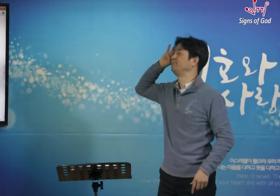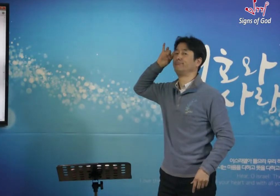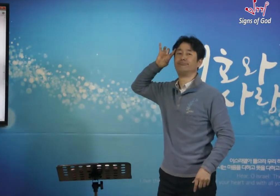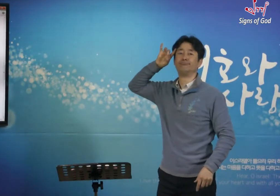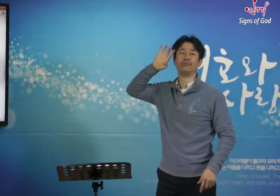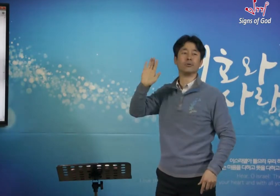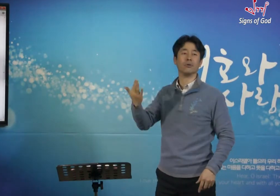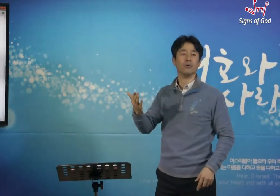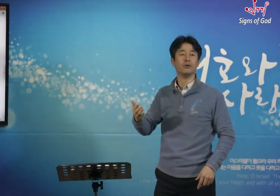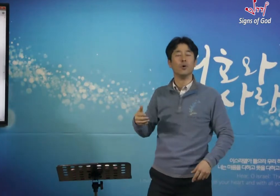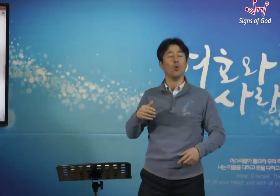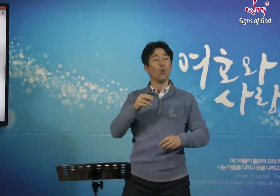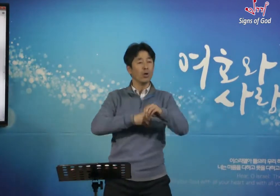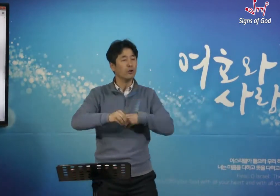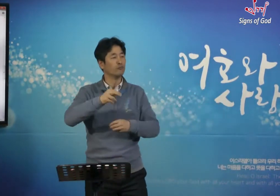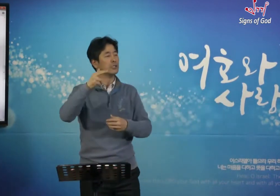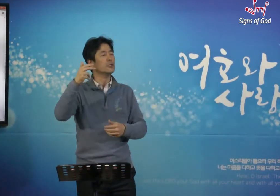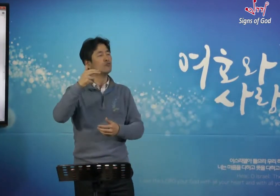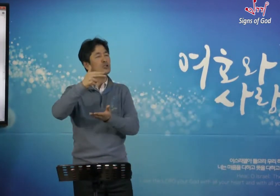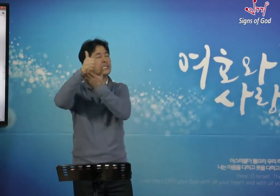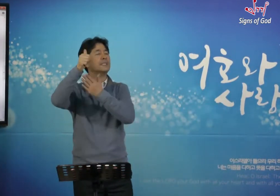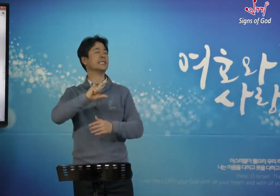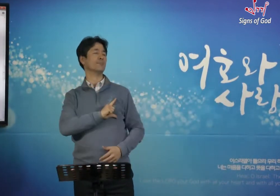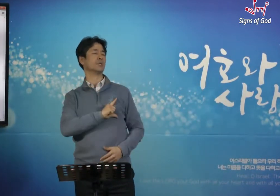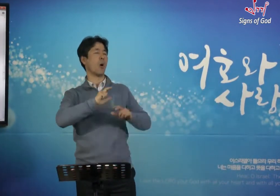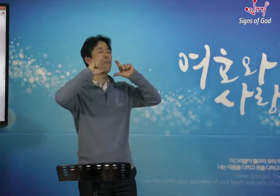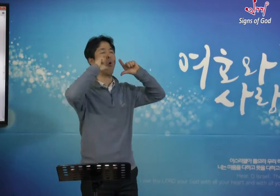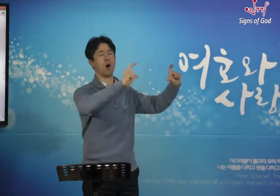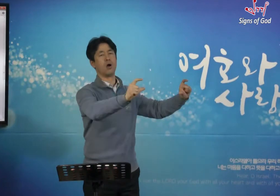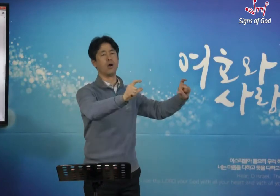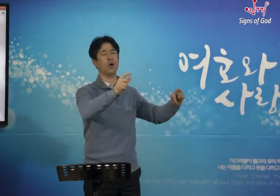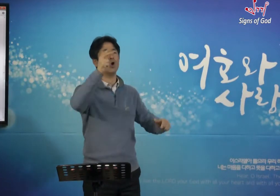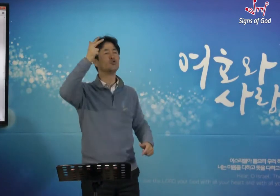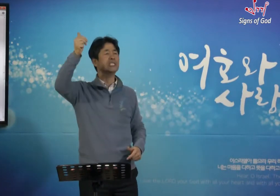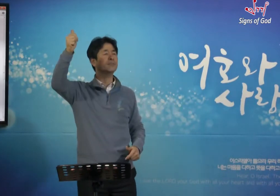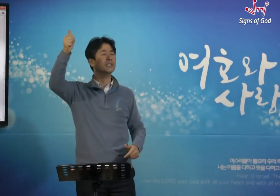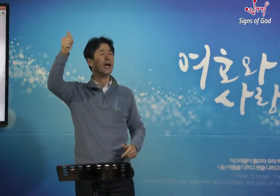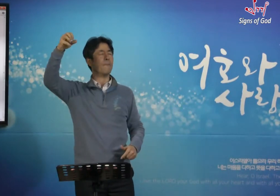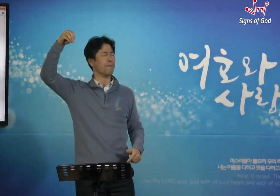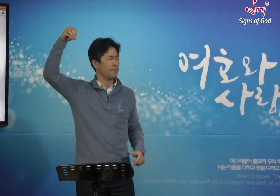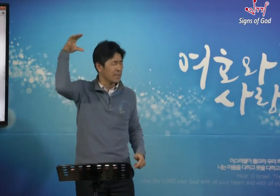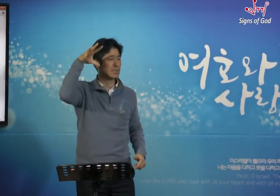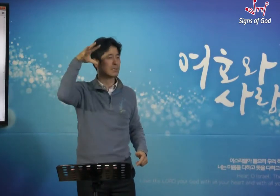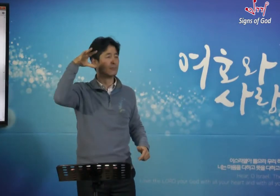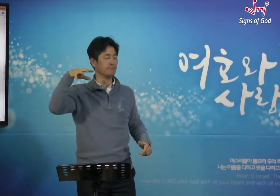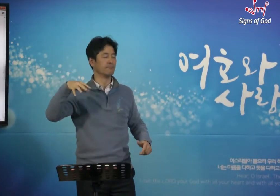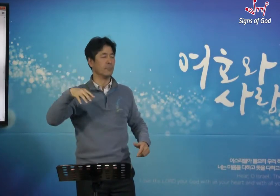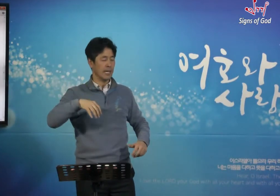비방하려 하지만 비방할 거리가 없는 것이죠. 주님의 이름을 선포하고 주님의 빛을